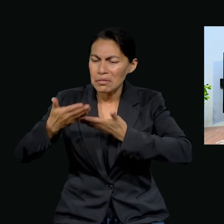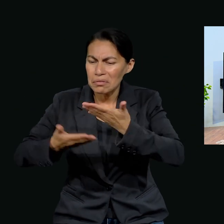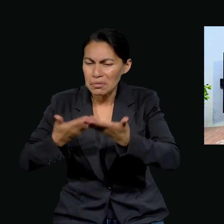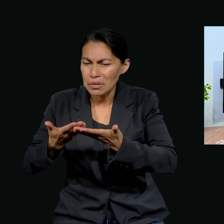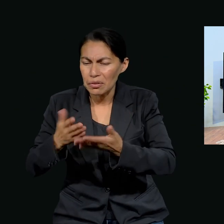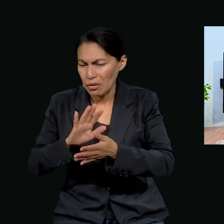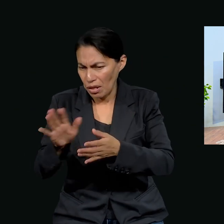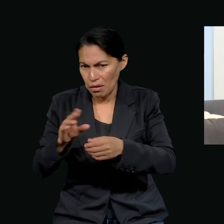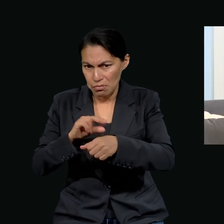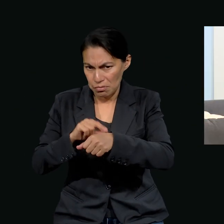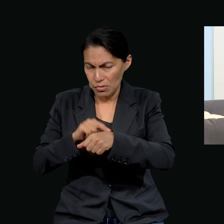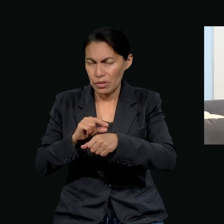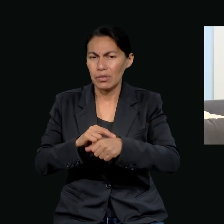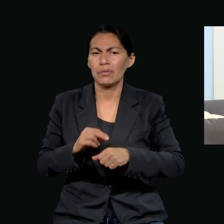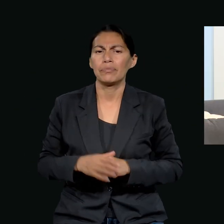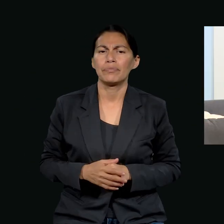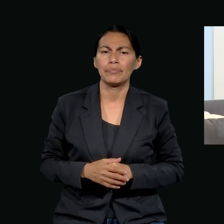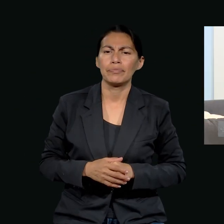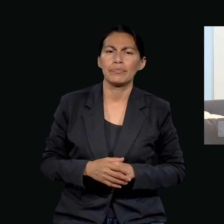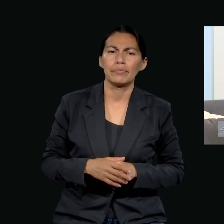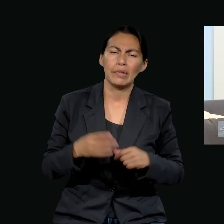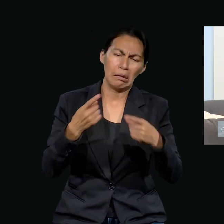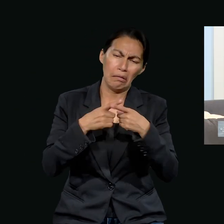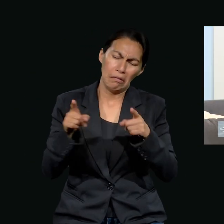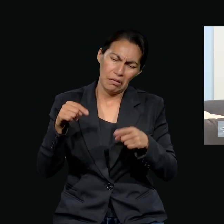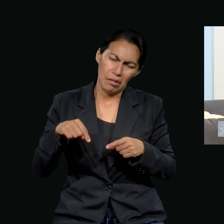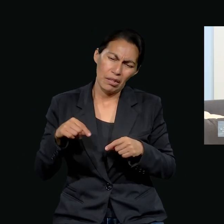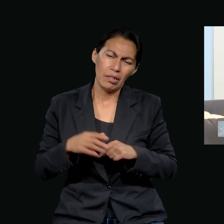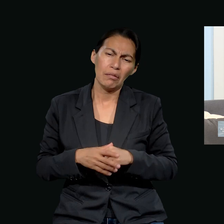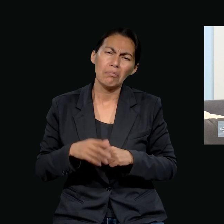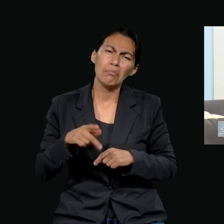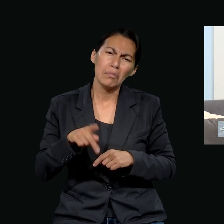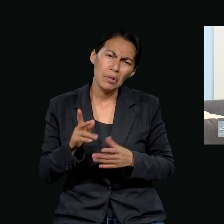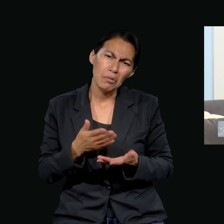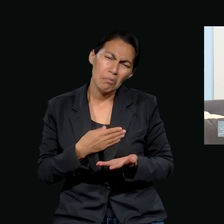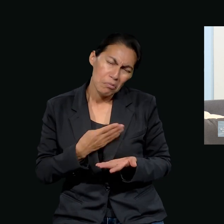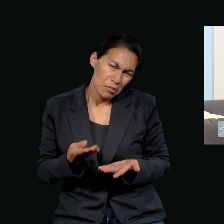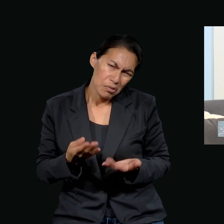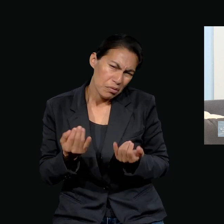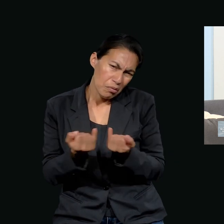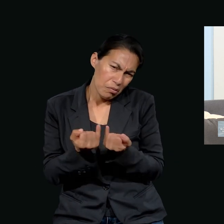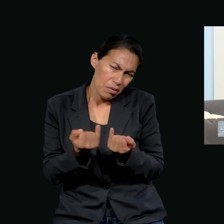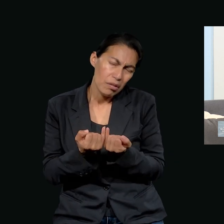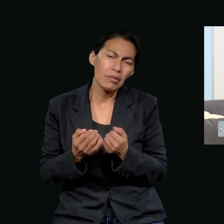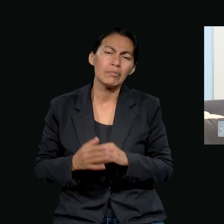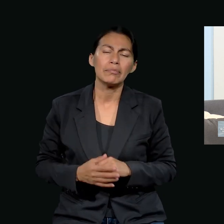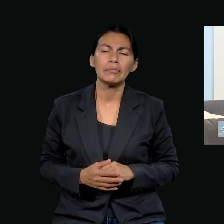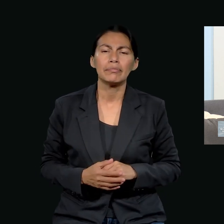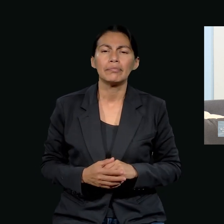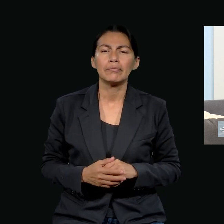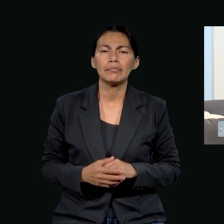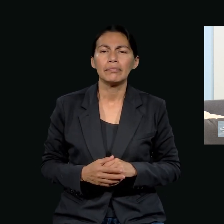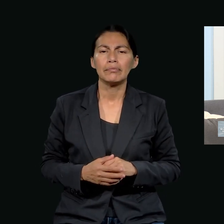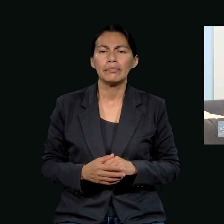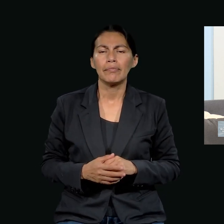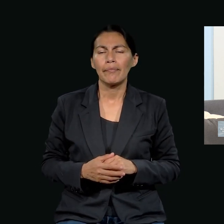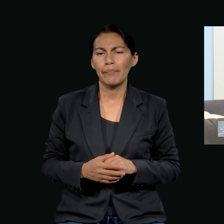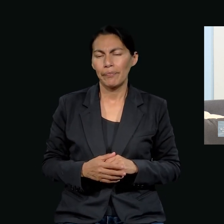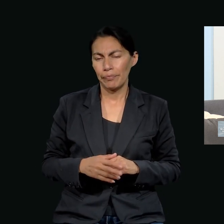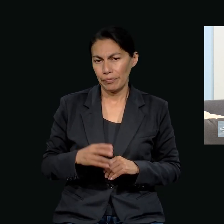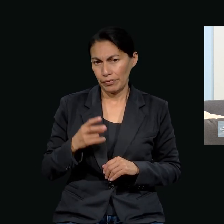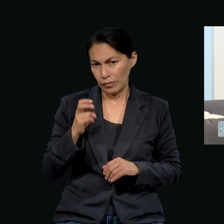después que ya es médico. Es diferente aquí en ese aspecto, pero al final la cuenta es la misma, después de todo.